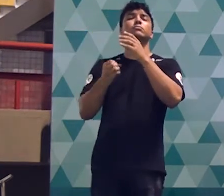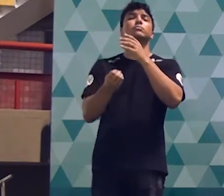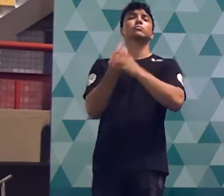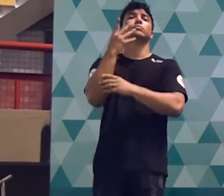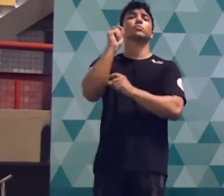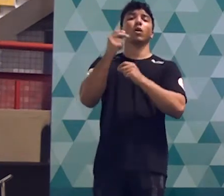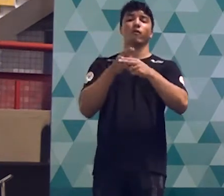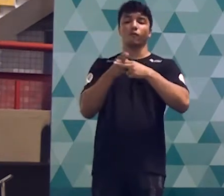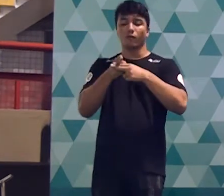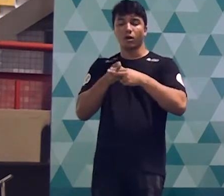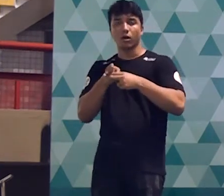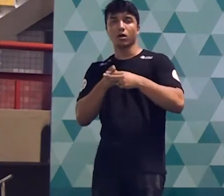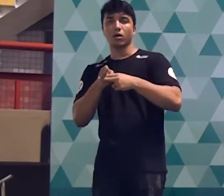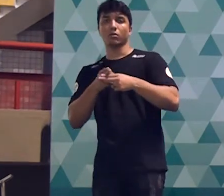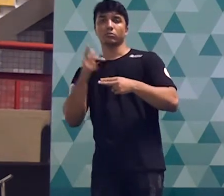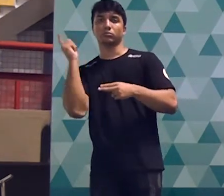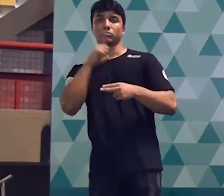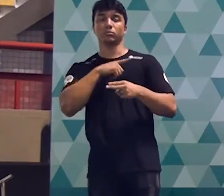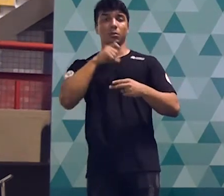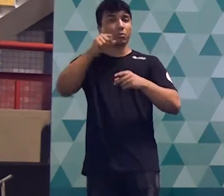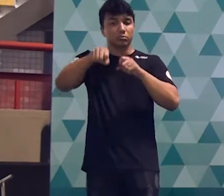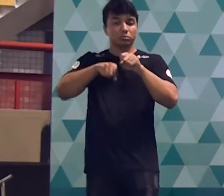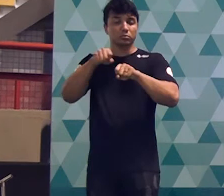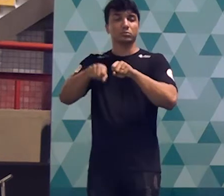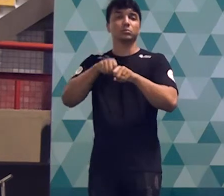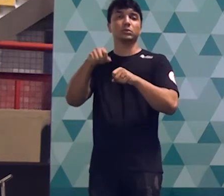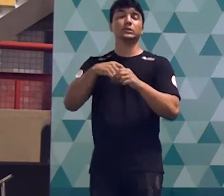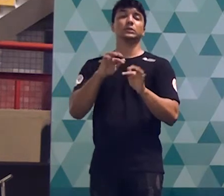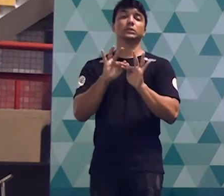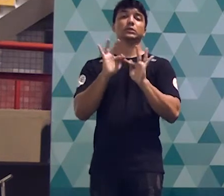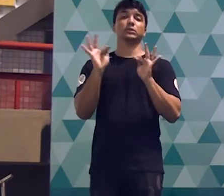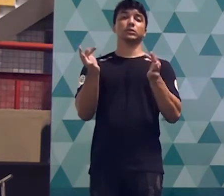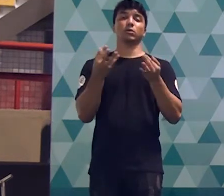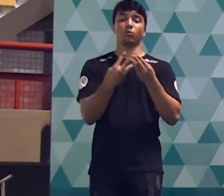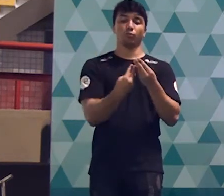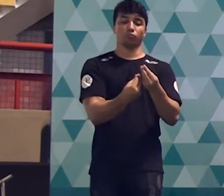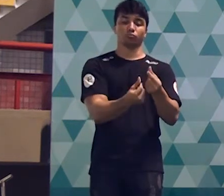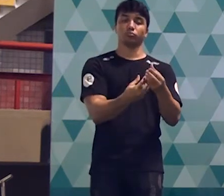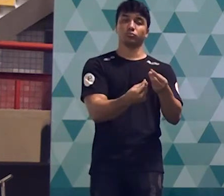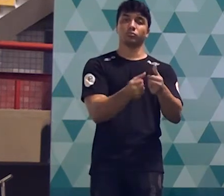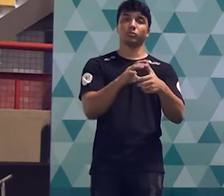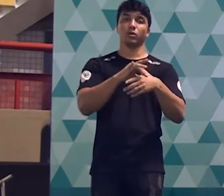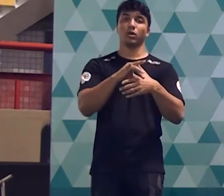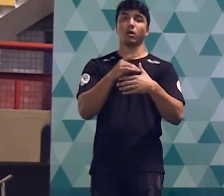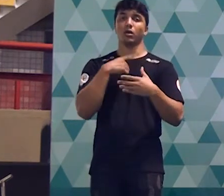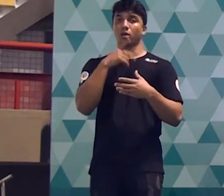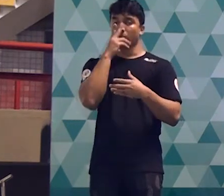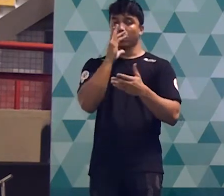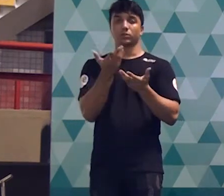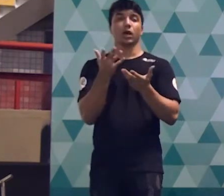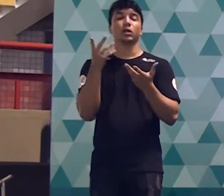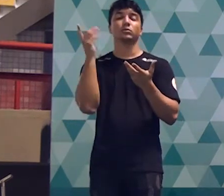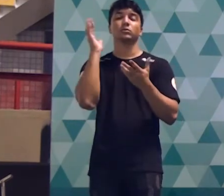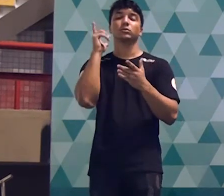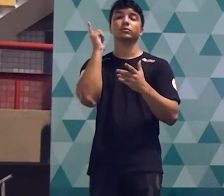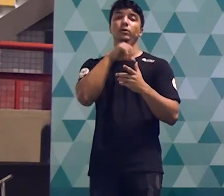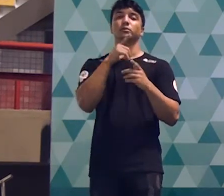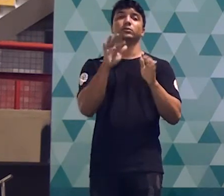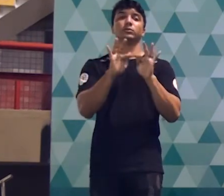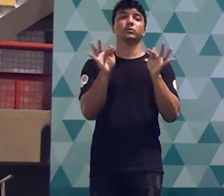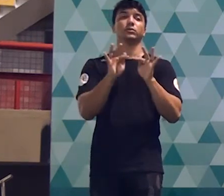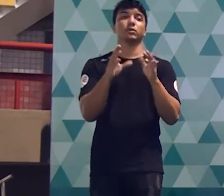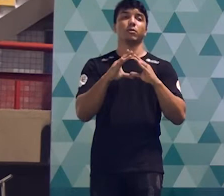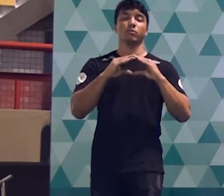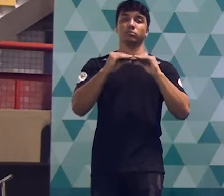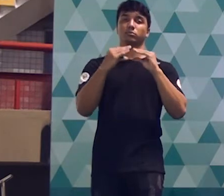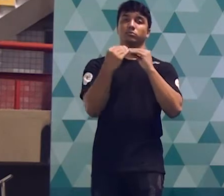cortar a carne, inventou o moinho, que ele podia moer a carne, o hambúrguer, que a carne já vem toda, tem ninguém com fome aí não,